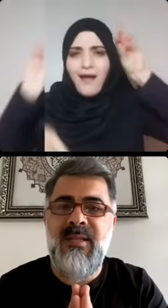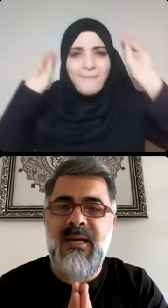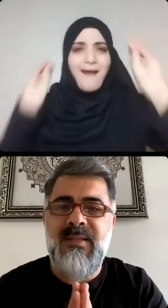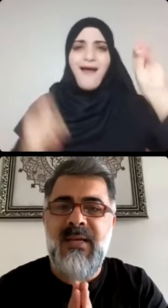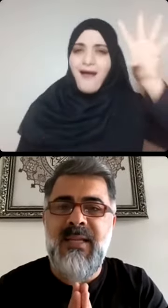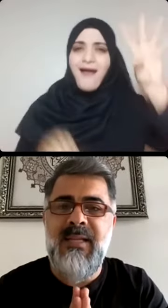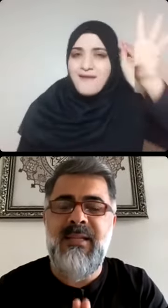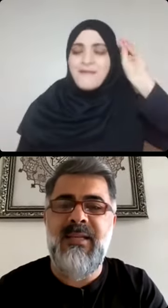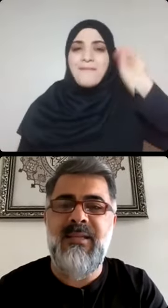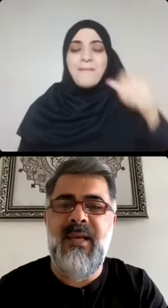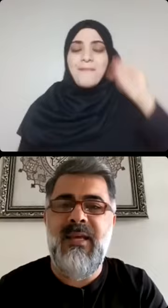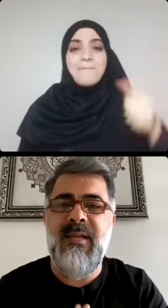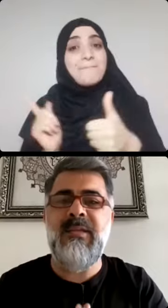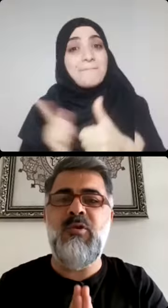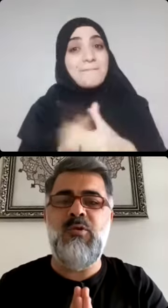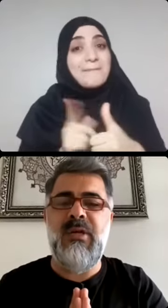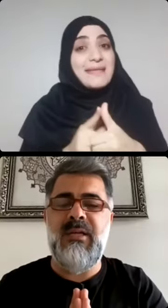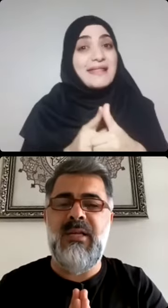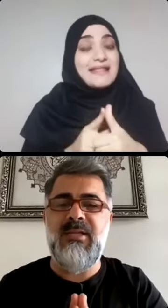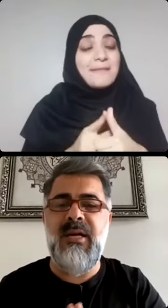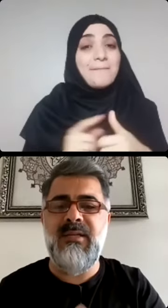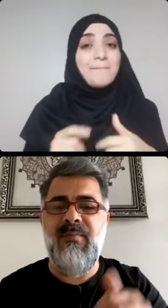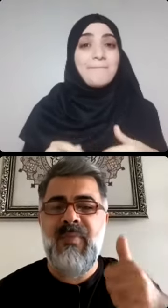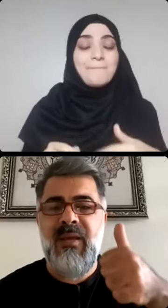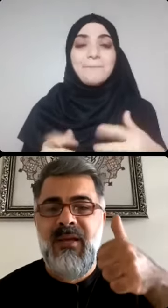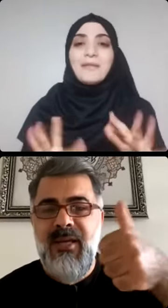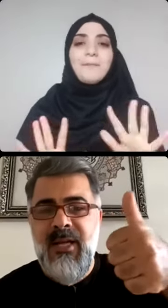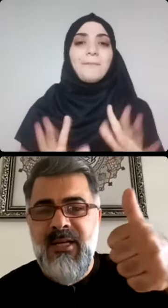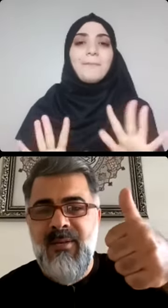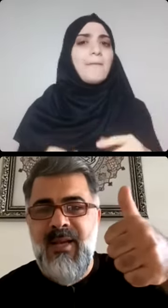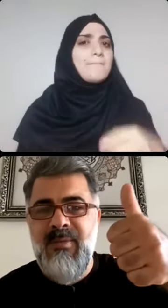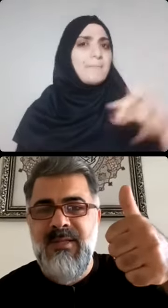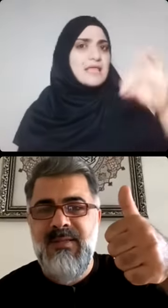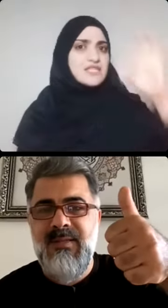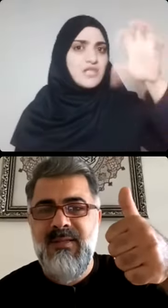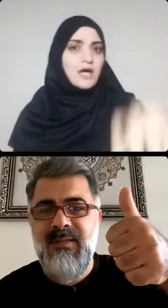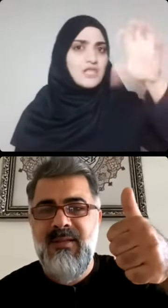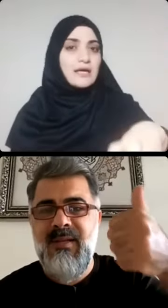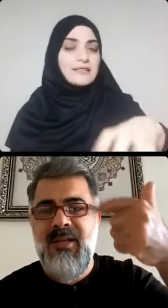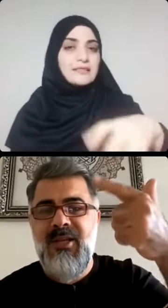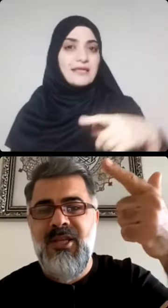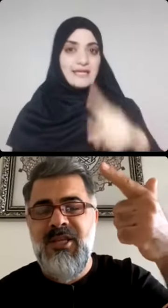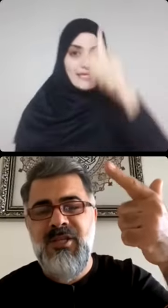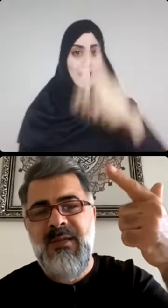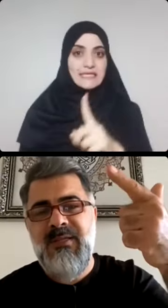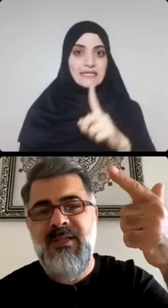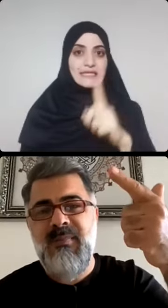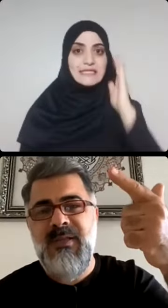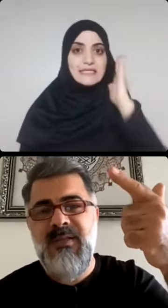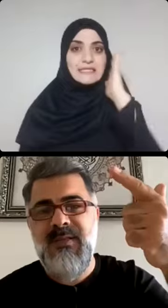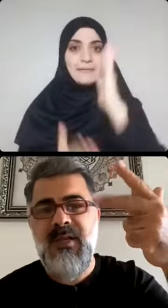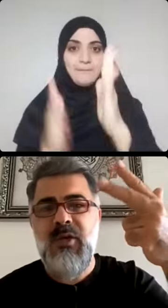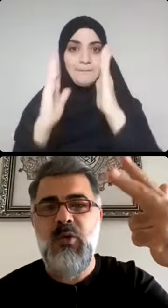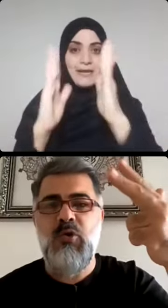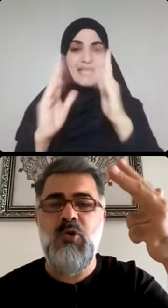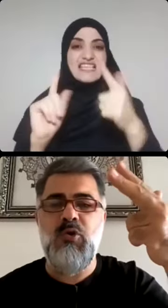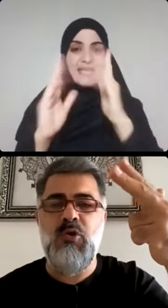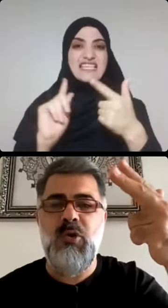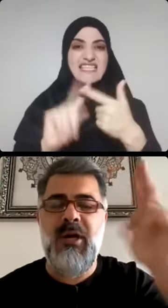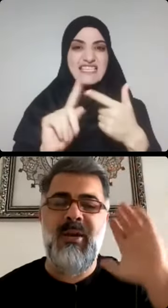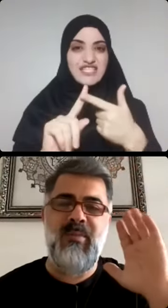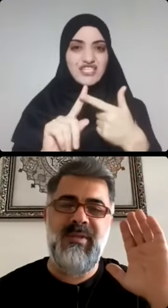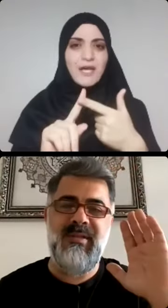Mescid-i Aksa denildiğinde ne diyoruz arkadaşlar? İlk kıblemiz, ikinci mescidimiz,